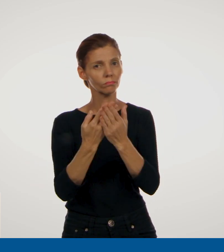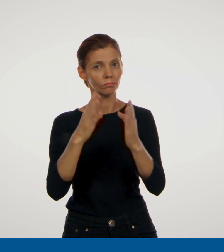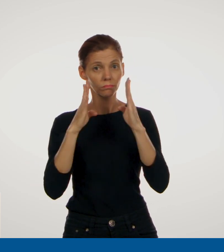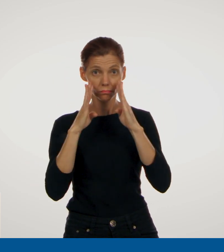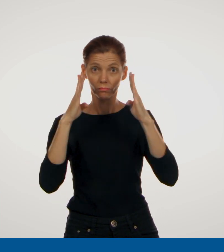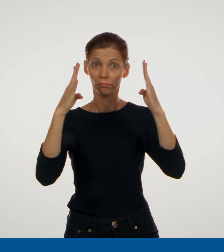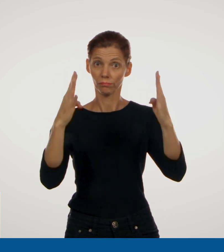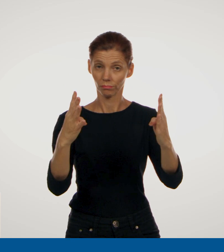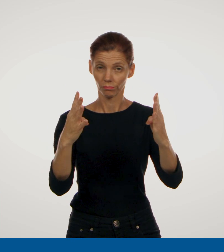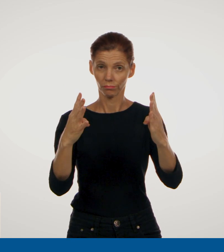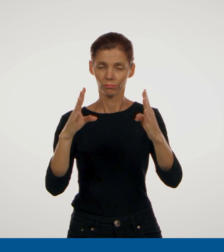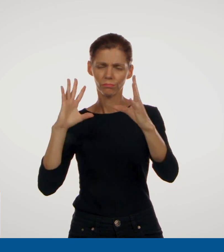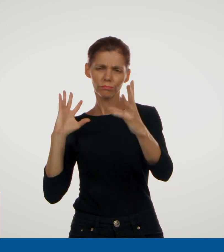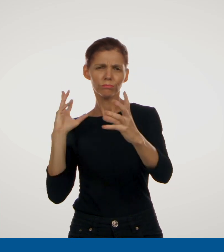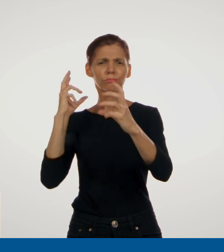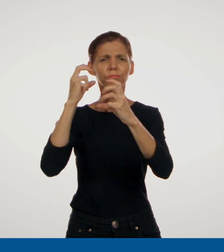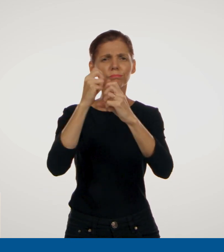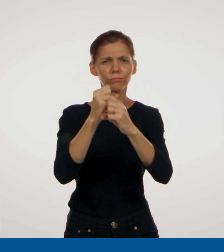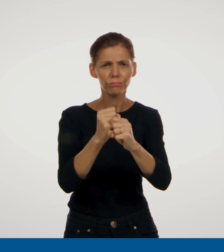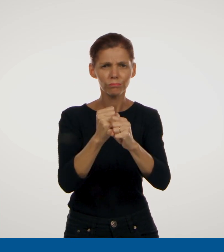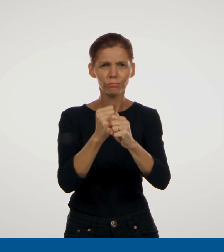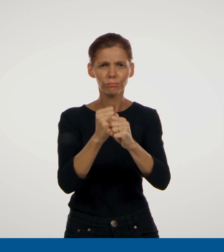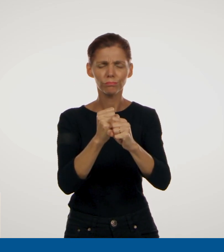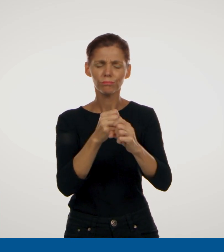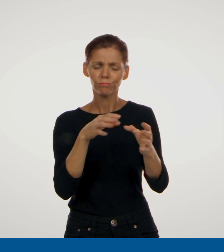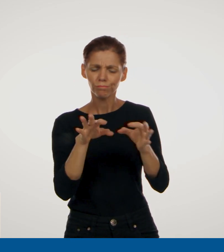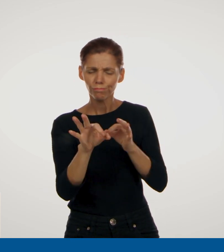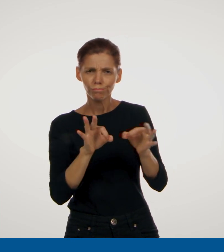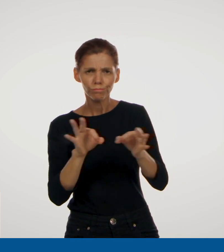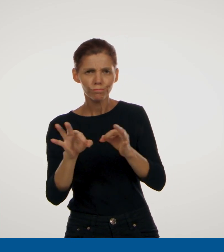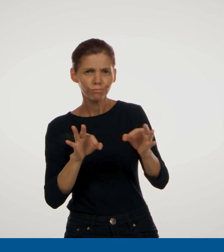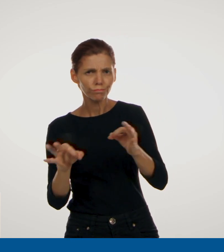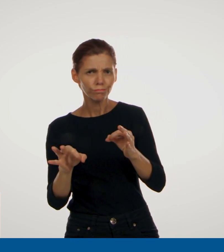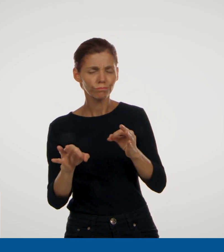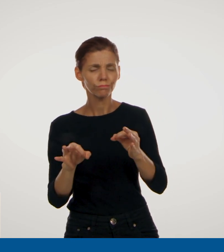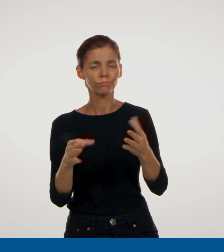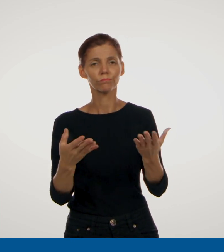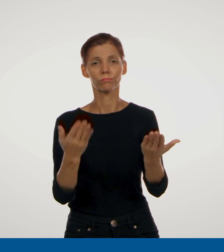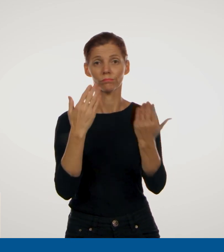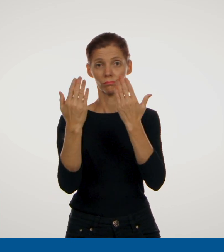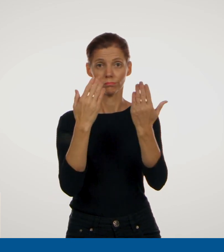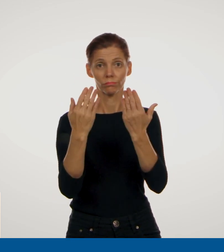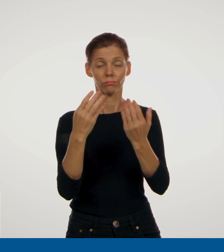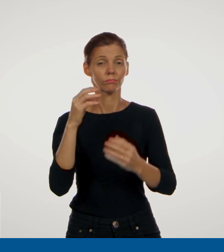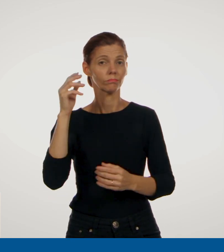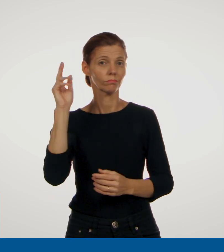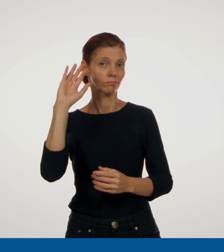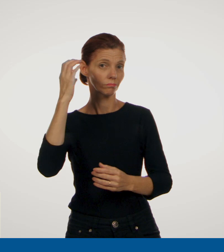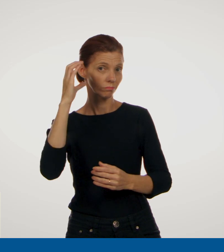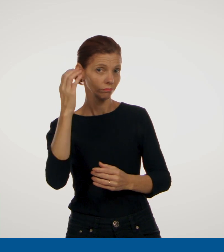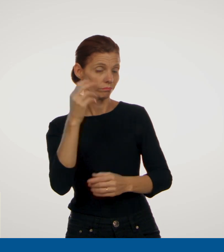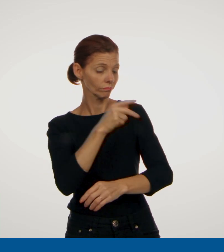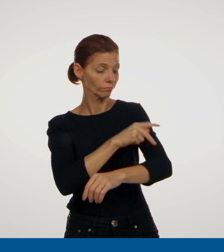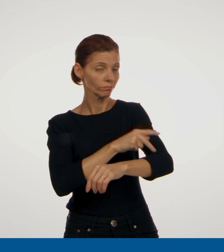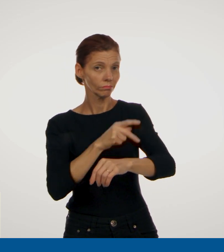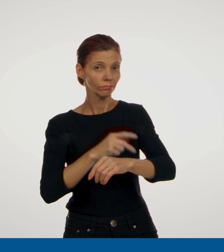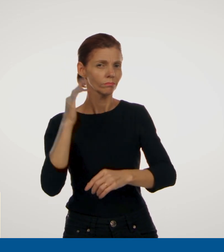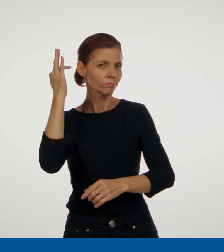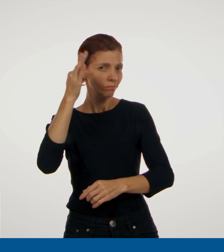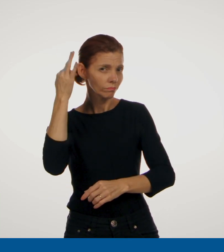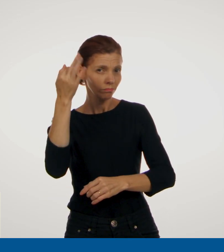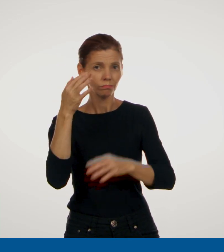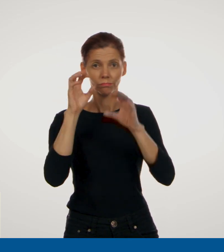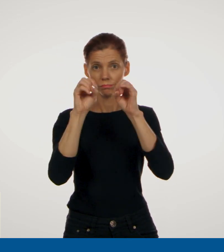o foco de sua atenção. E na revisão crítica dos conhecimentos acumulados pela psicologia como ciência,